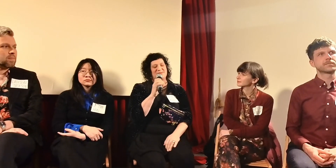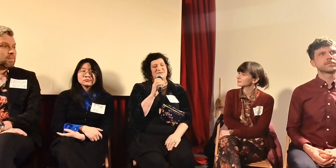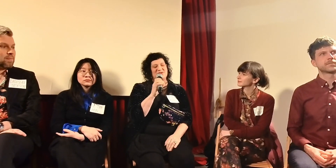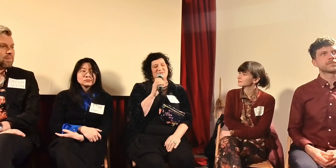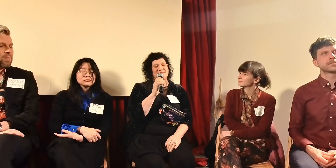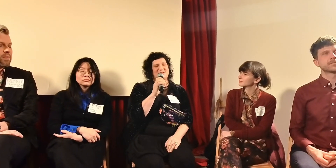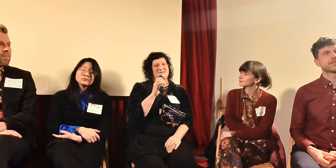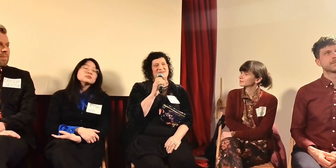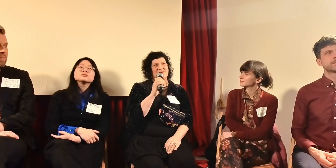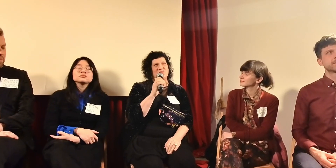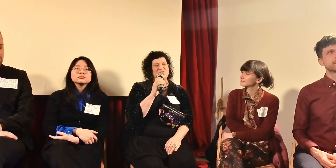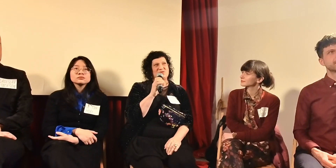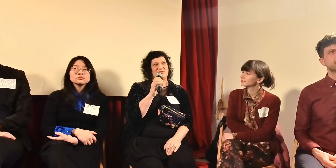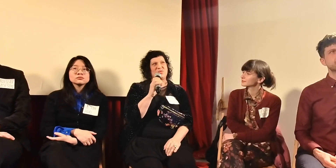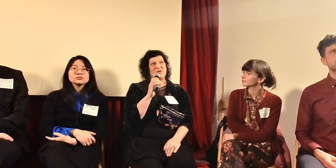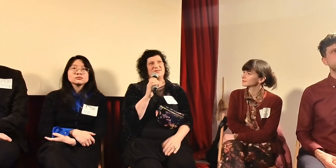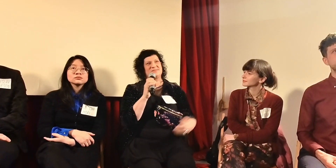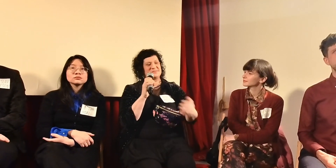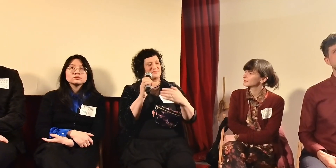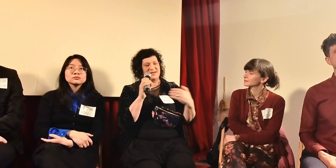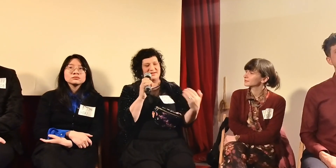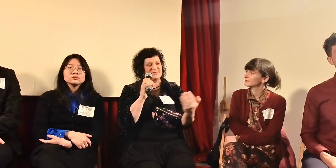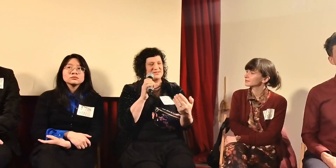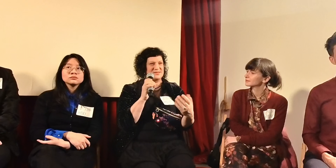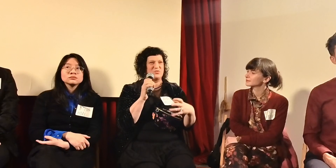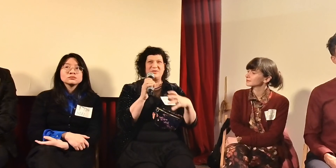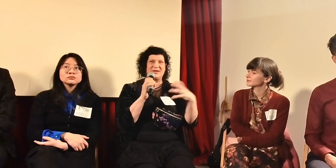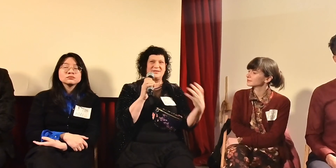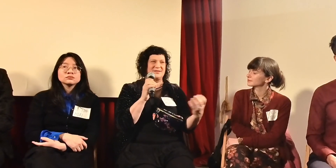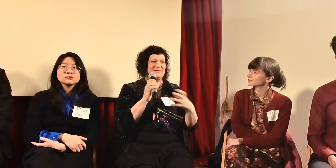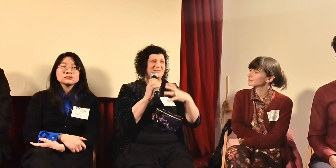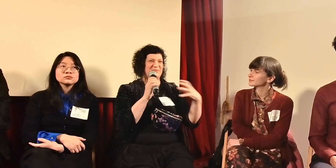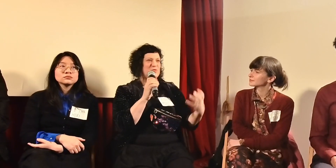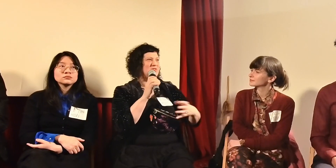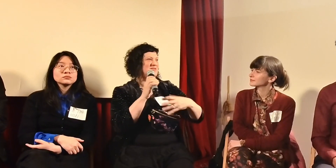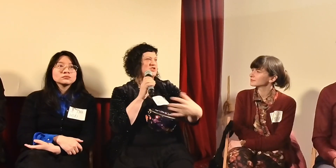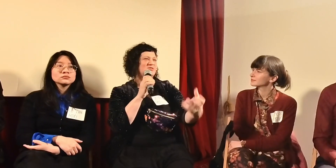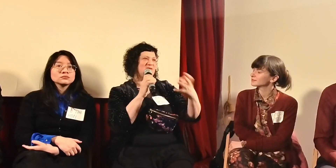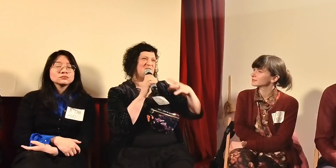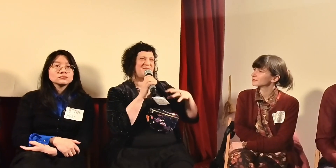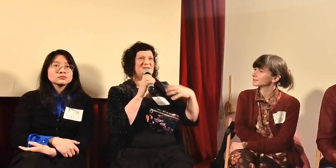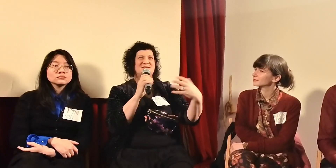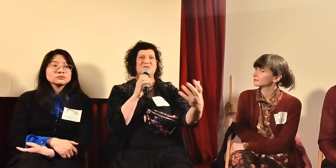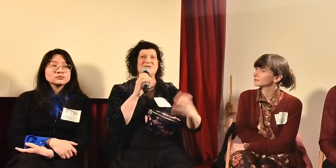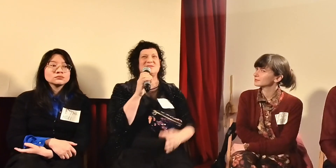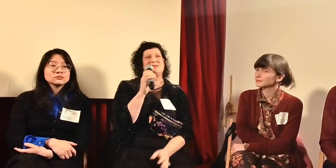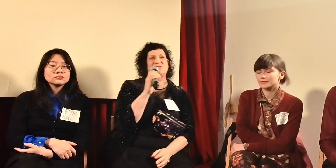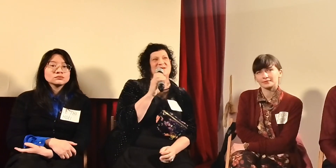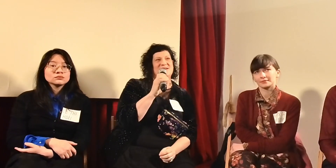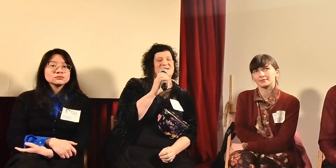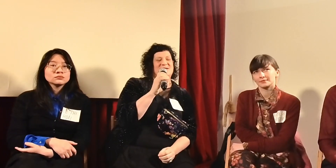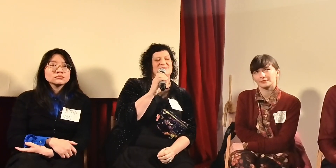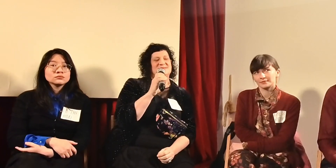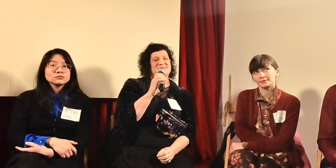s Davidom Tišerom a Vierkou Duždovou. A vlastně ta skupina je taká fluidná, že vždycky ľudia prichádzajú,